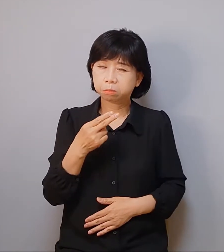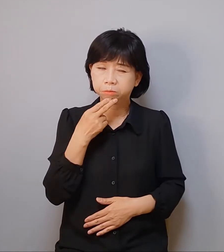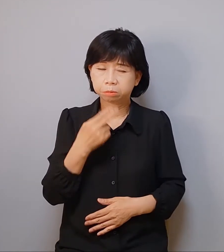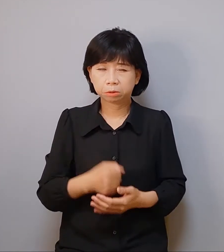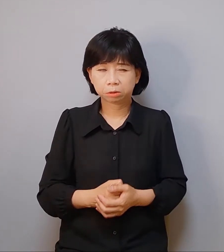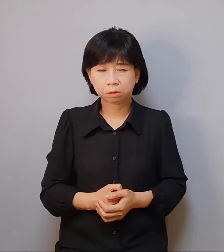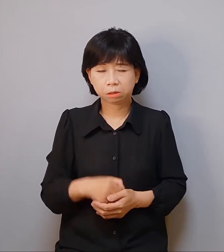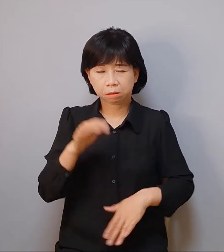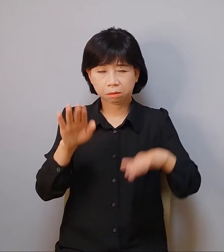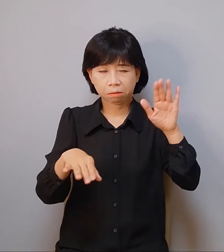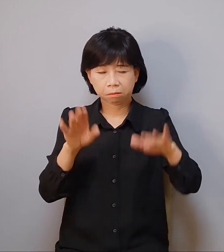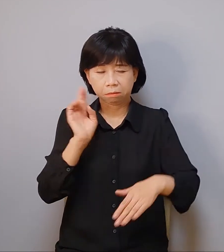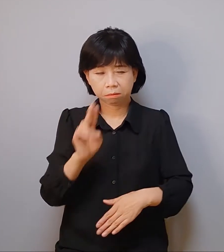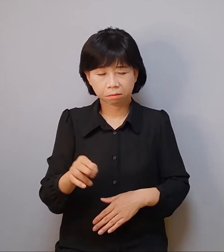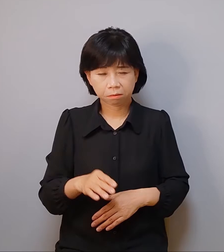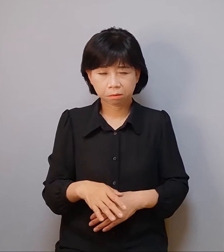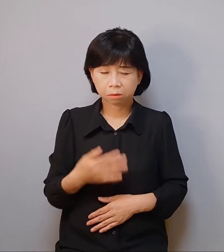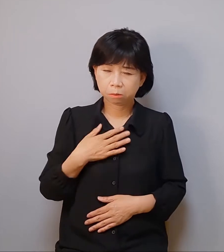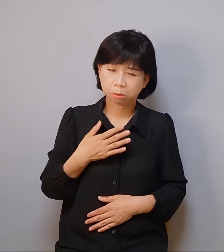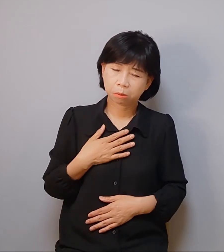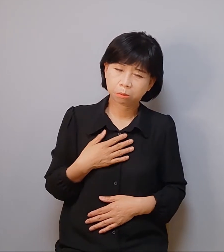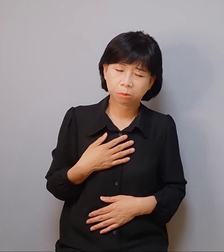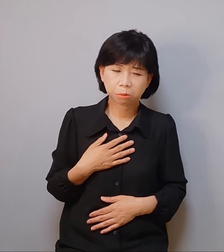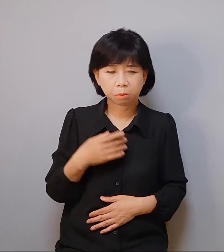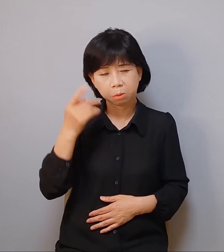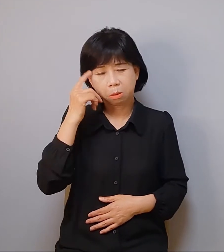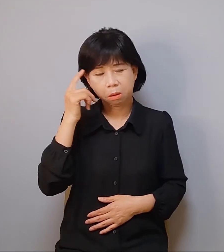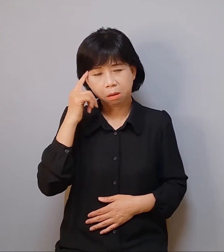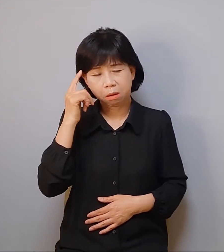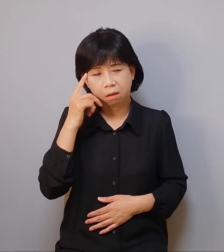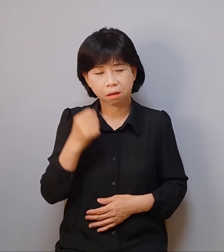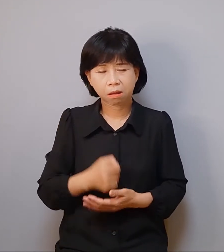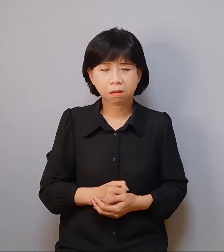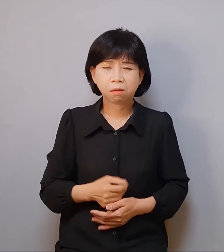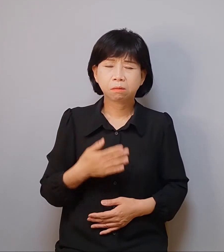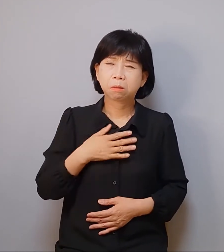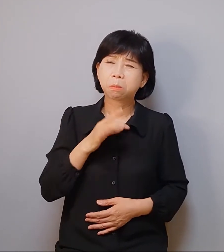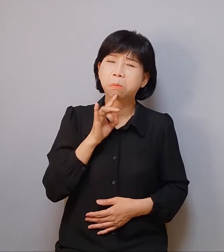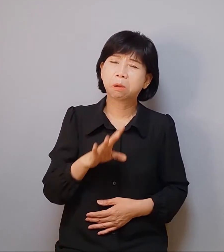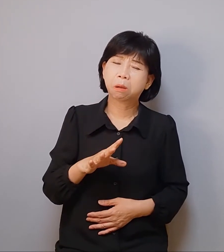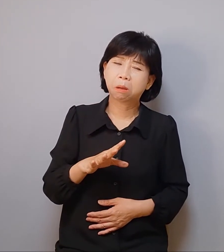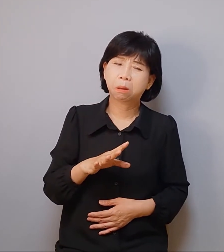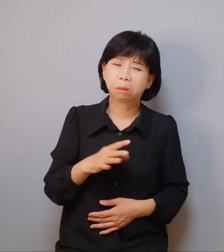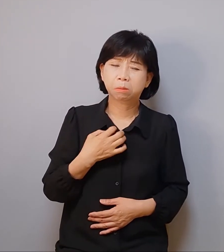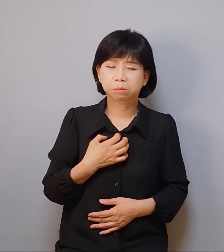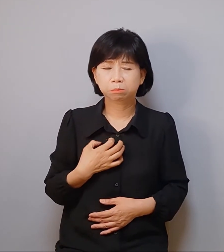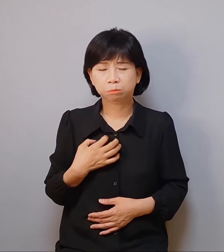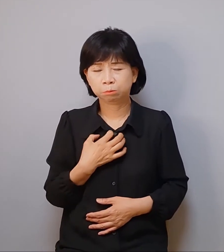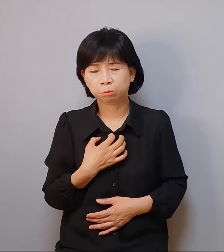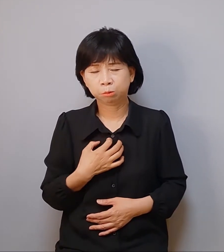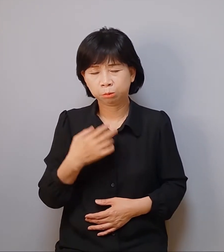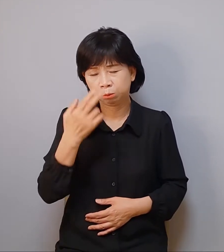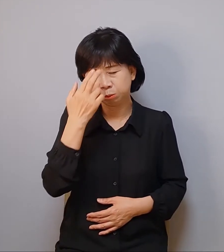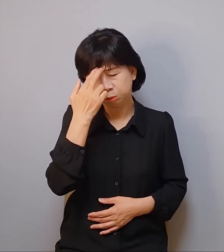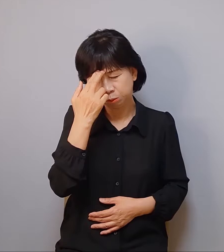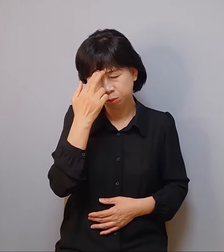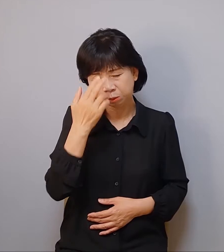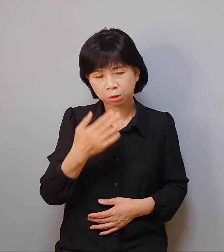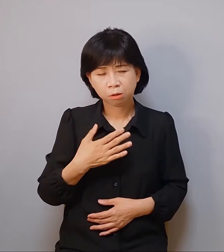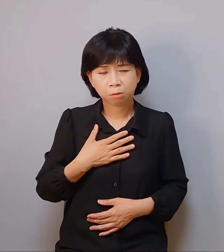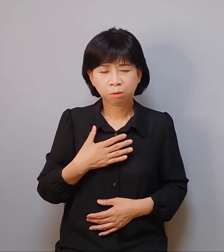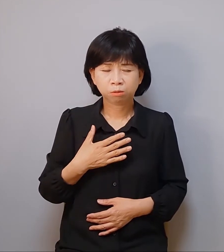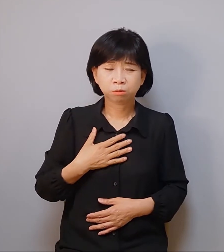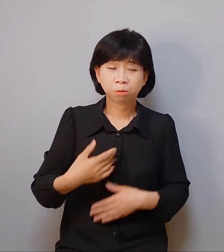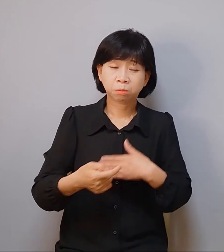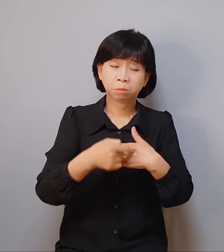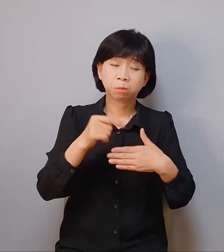제대로 먹을 수 있을까? 이래저래 근심 없이 하루라도 마음 편히 자고 싶구나. 도대체